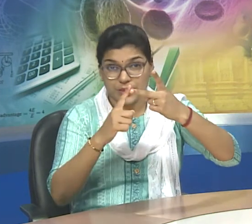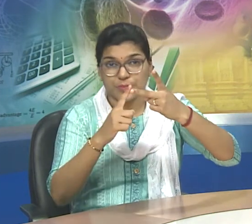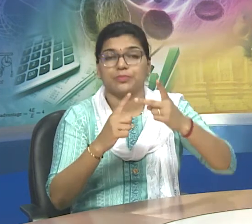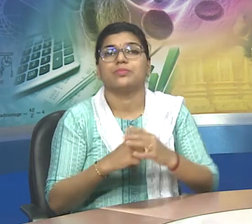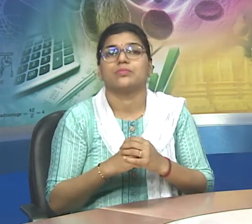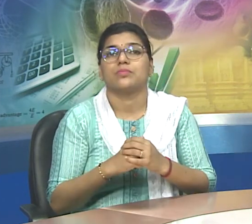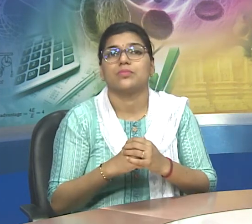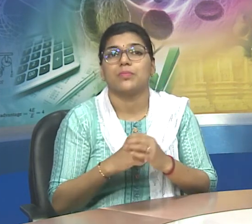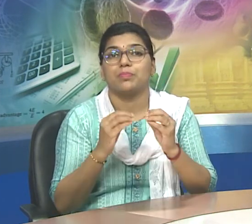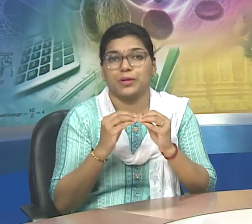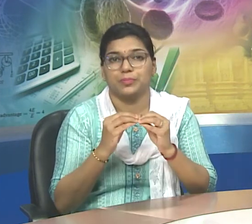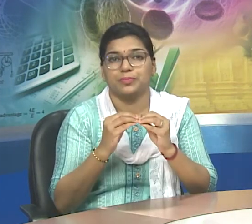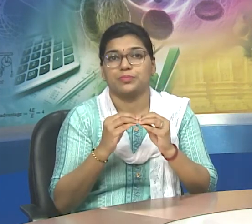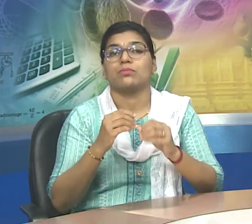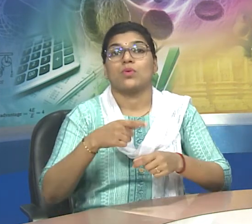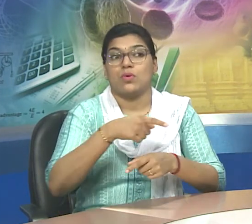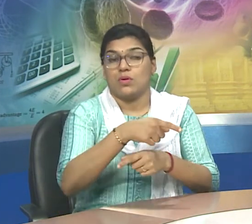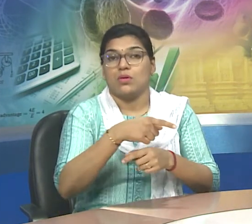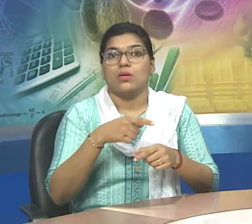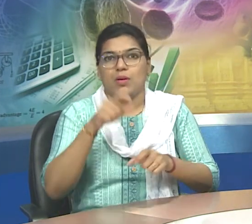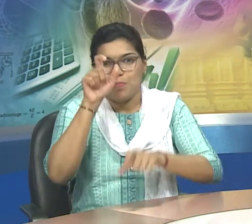हैं। बी बिंदु कह रहा है